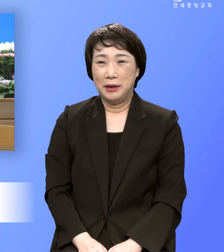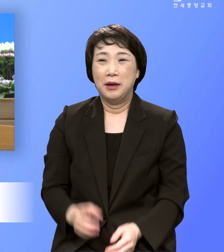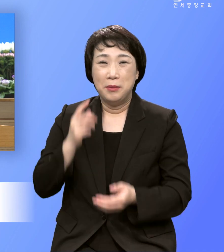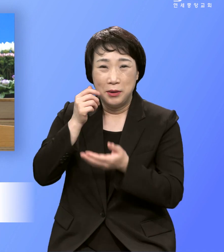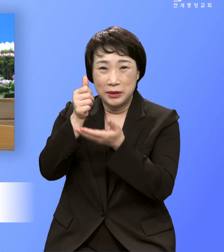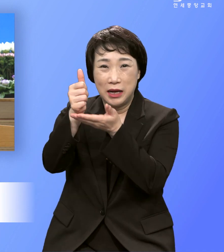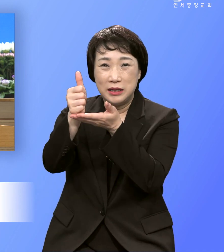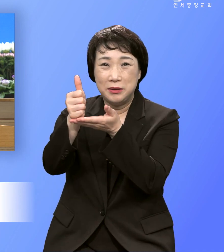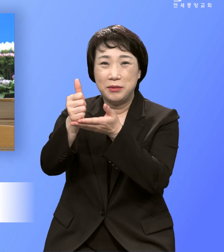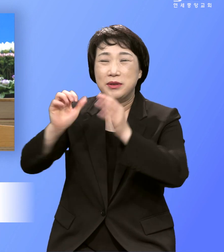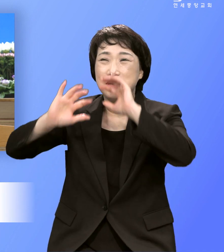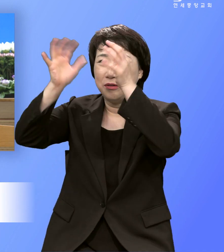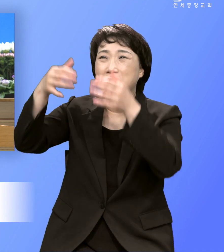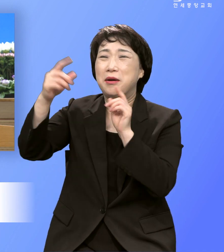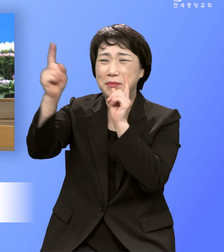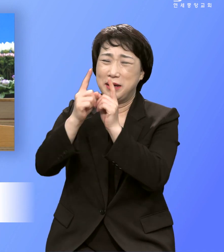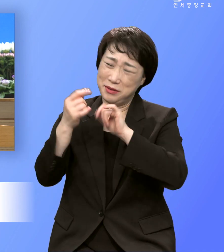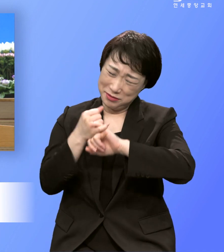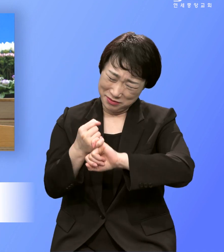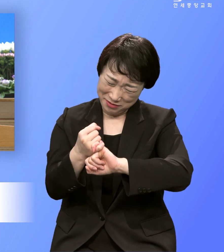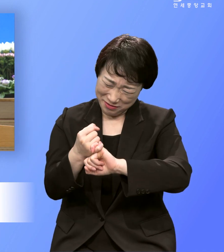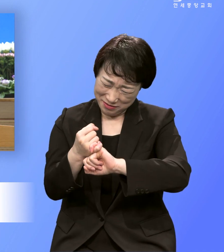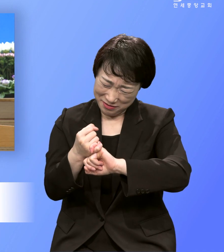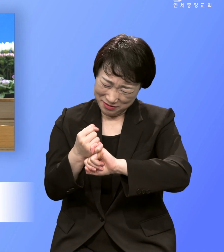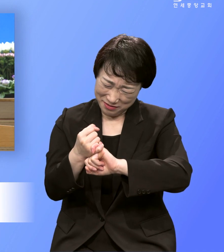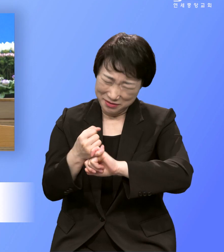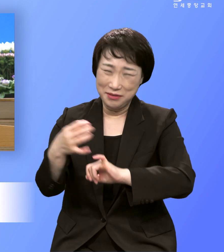목사님 천국에서 꼭 만나.